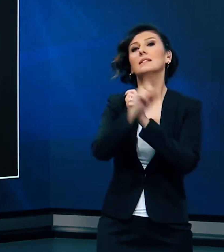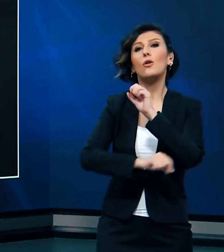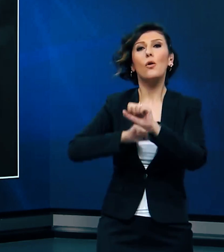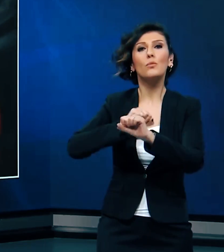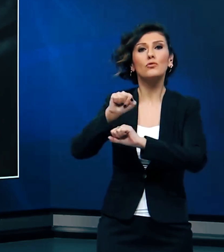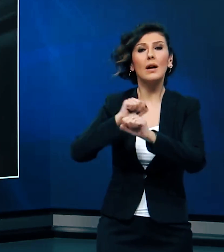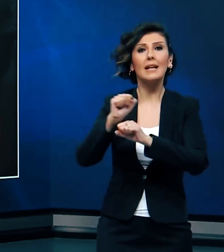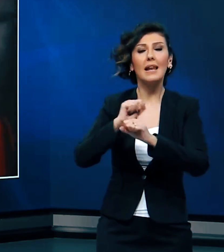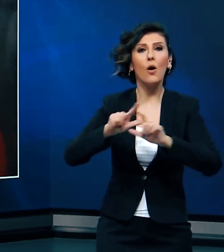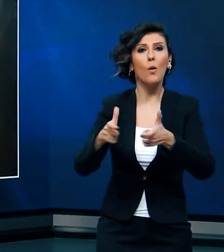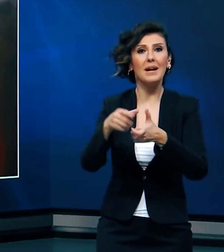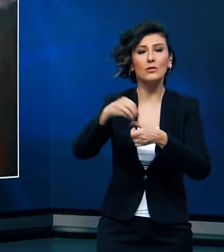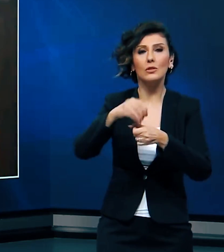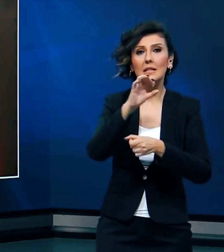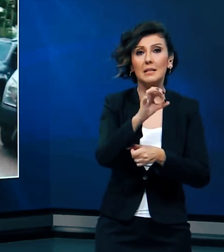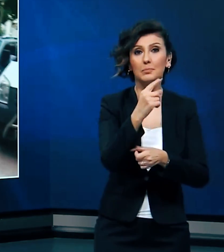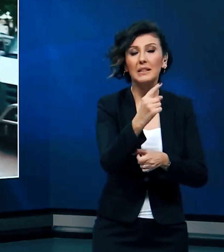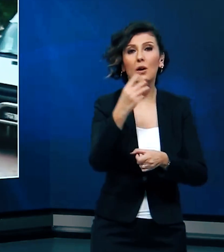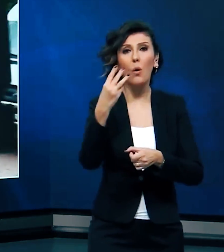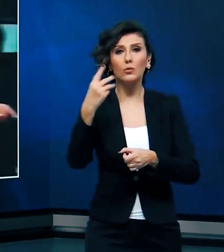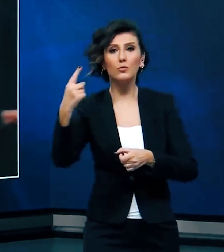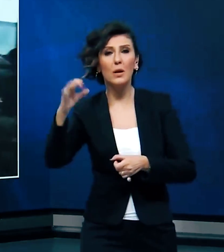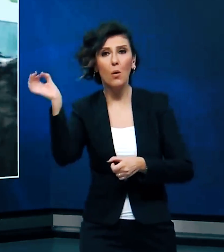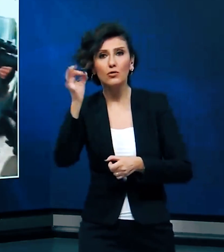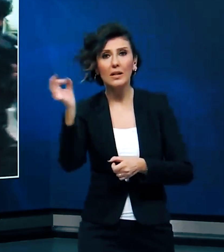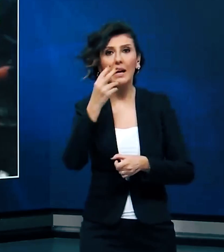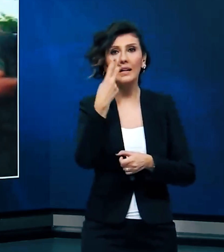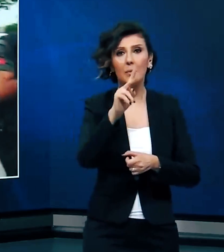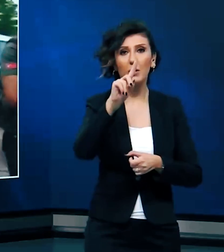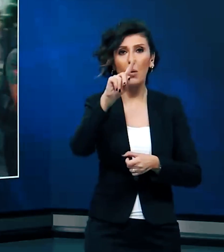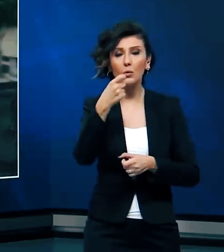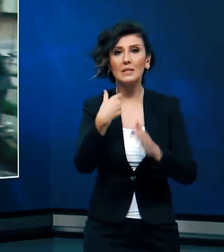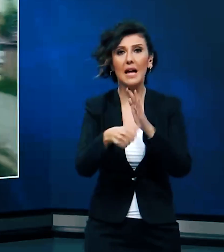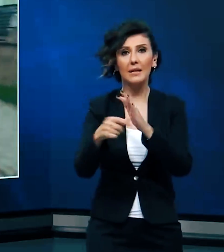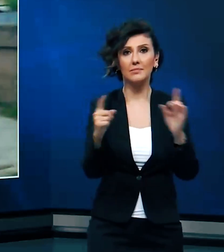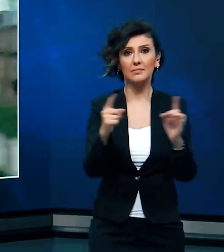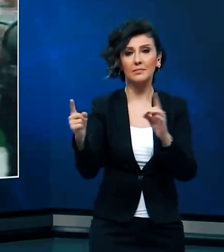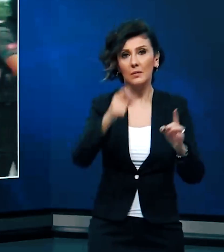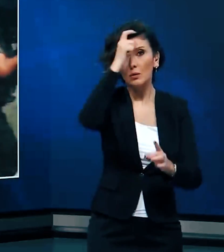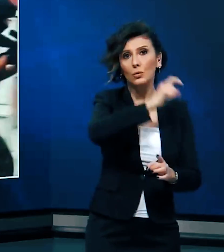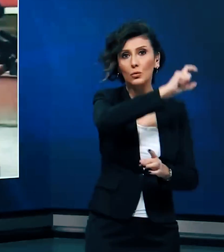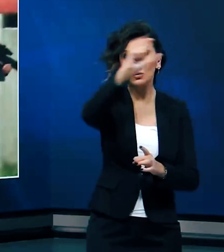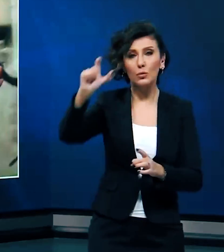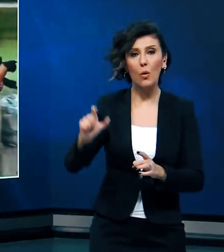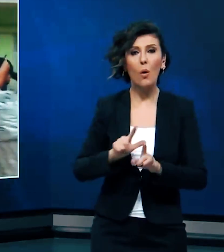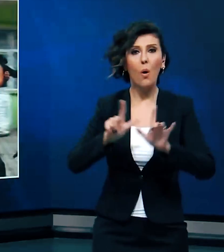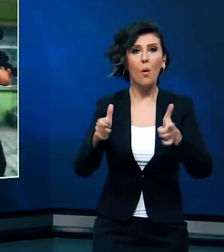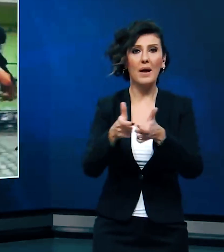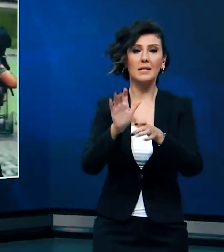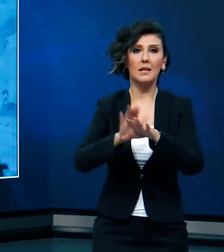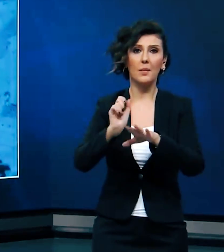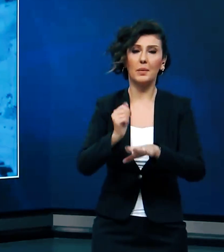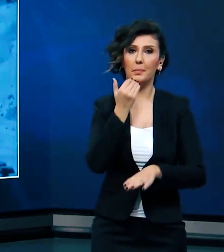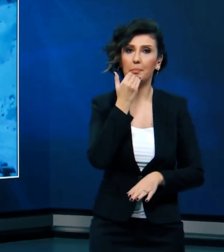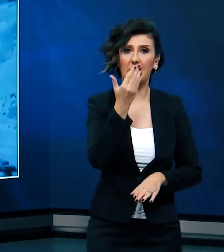mücadele harekatı kapsamında 1-31 Ocak 2019 tarihleri arasında yurt genelinde